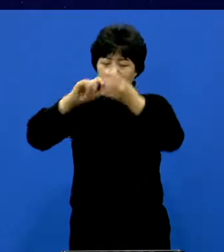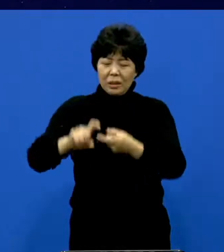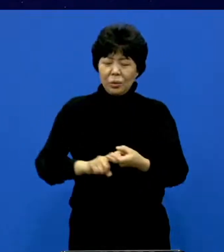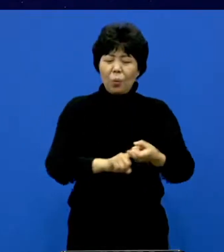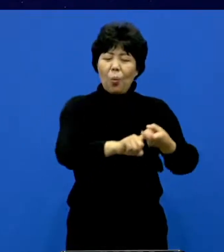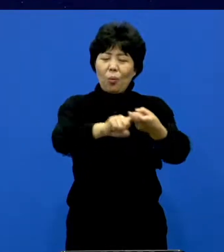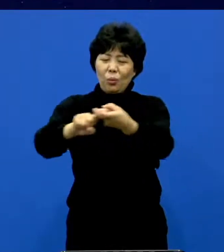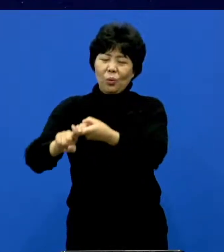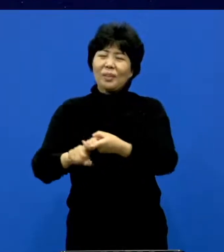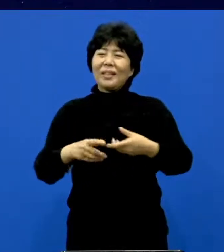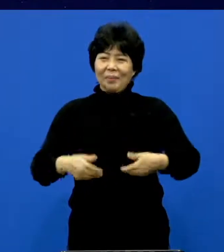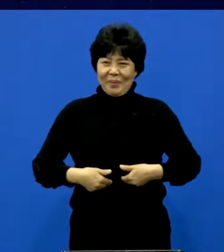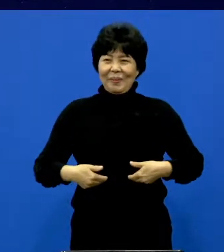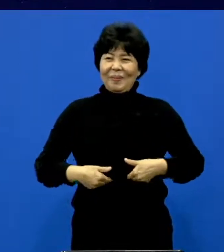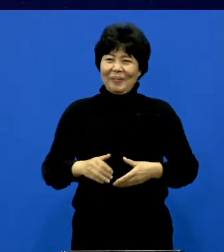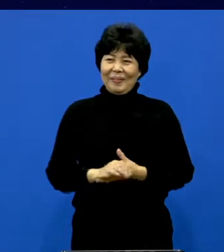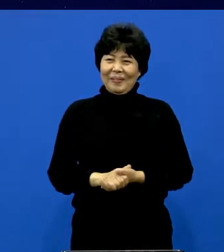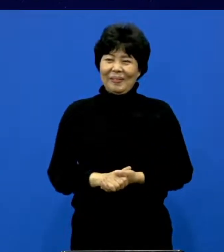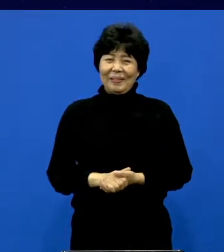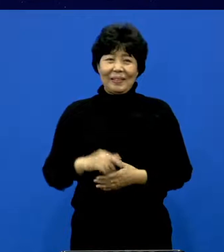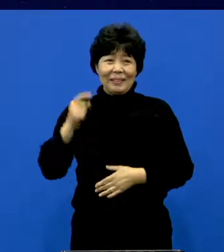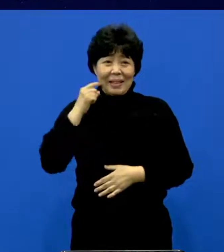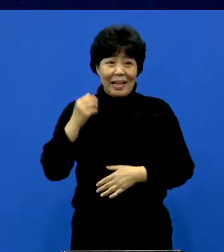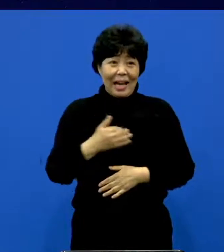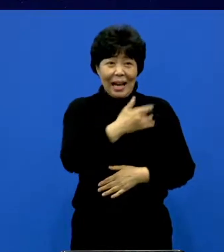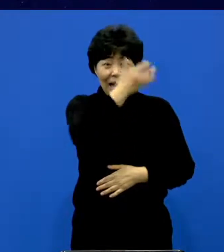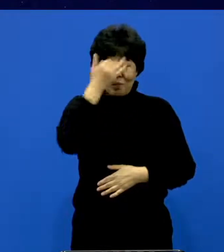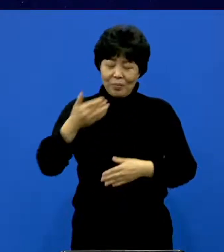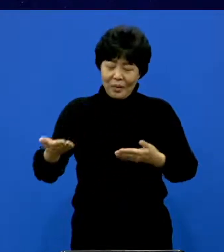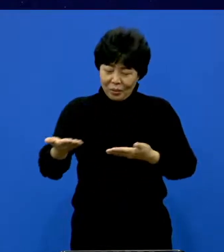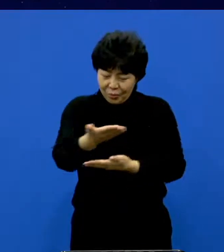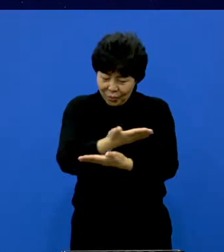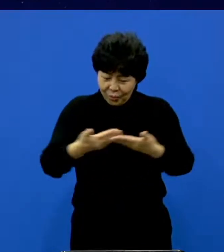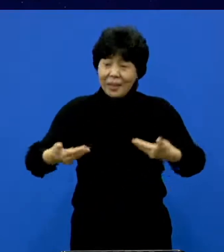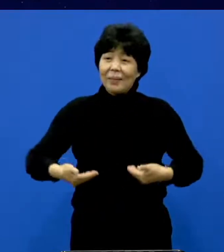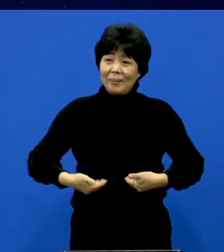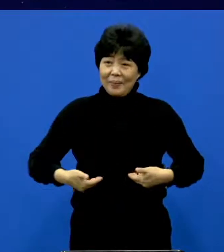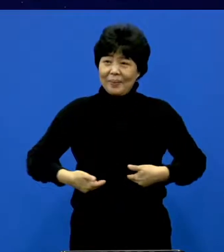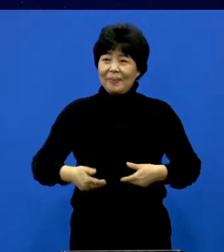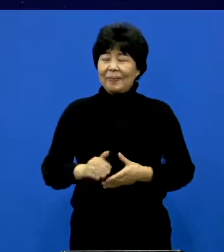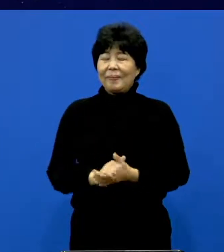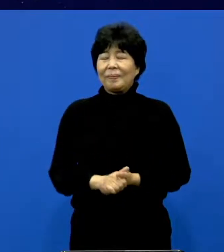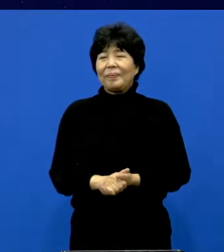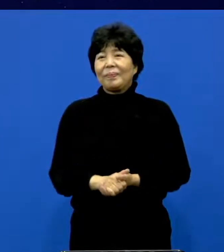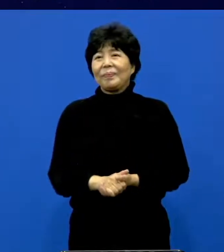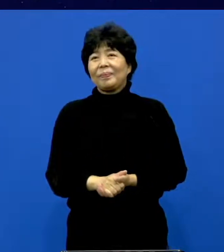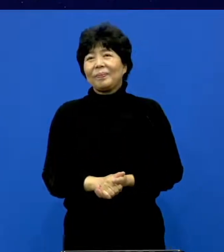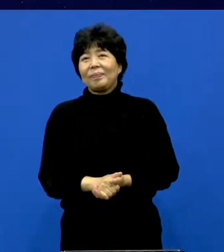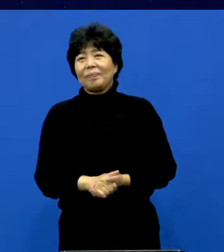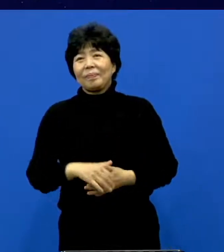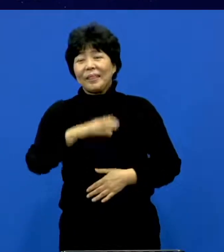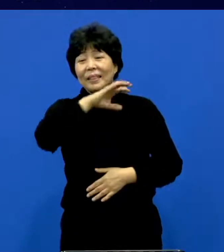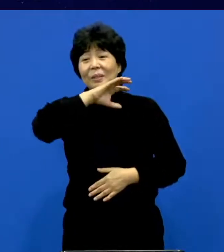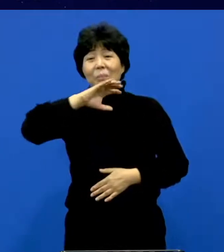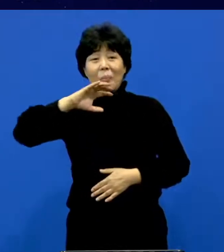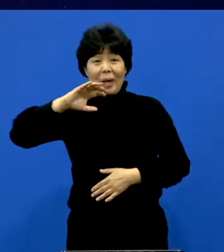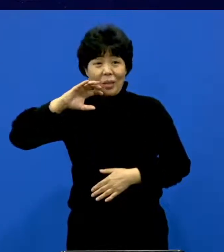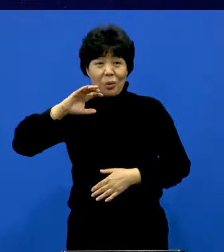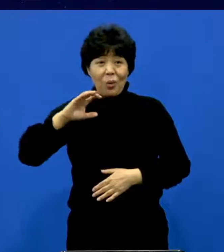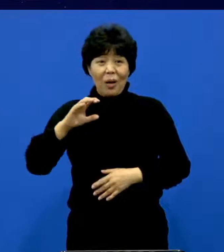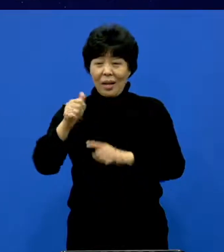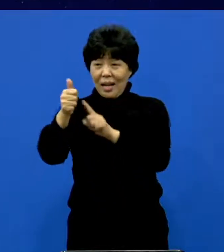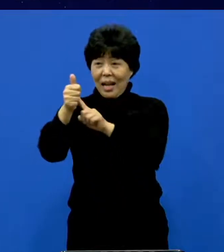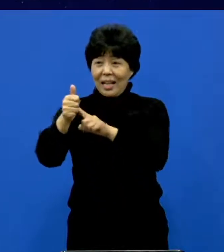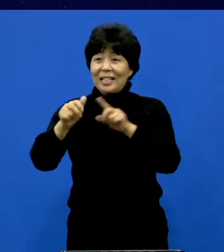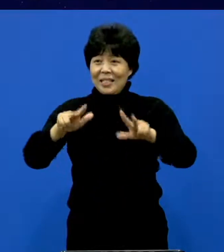아름다운 교제권이 있어야 된다는 것을 얘기하고 그 안에서 우리가 어떻게 해야 될 것인가를 이제 베드로가 구체적으로 몇 가지